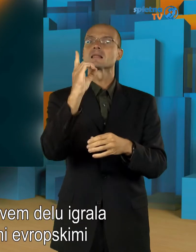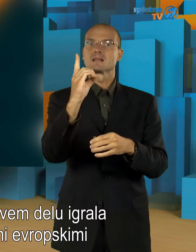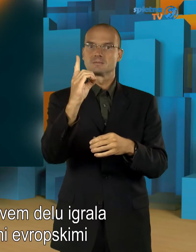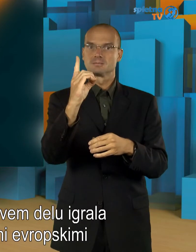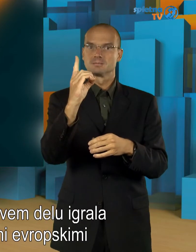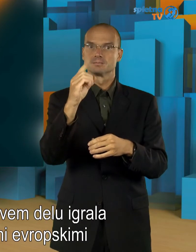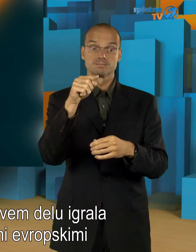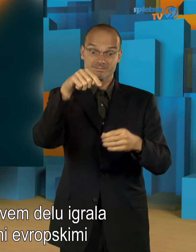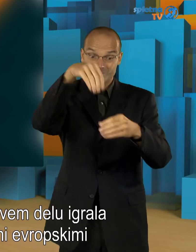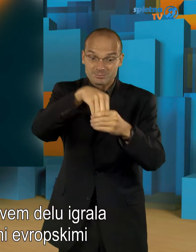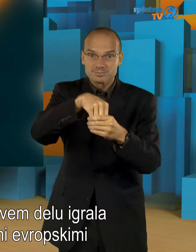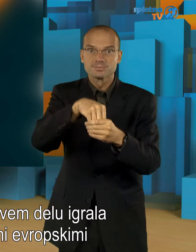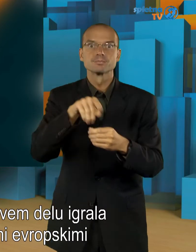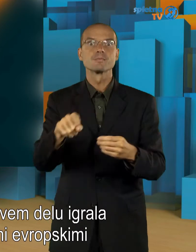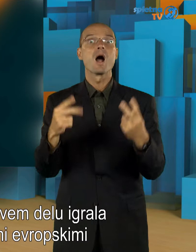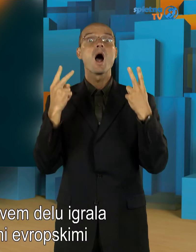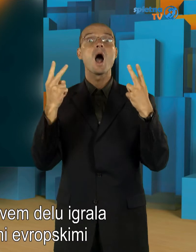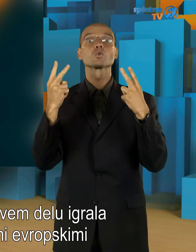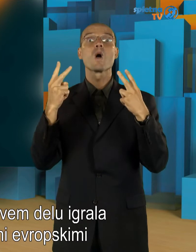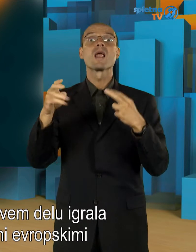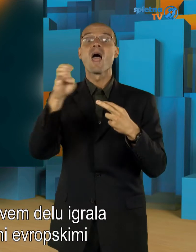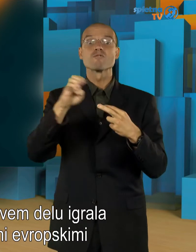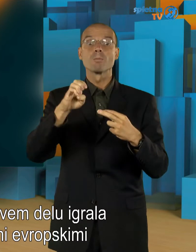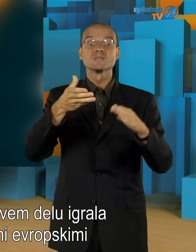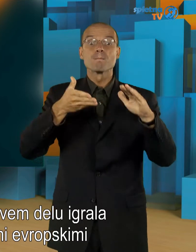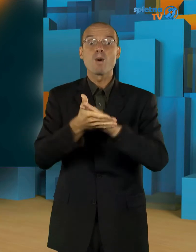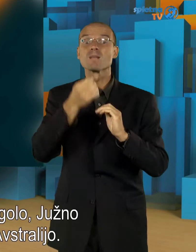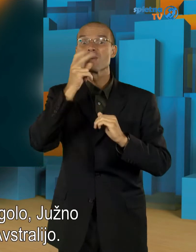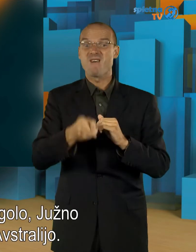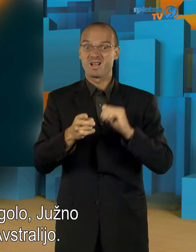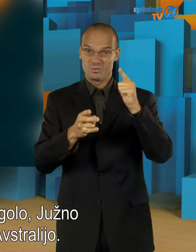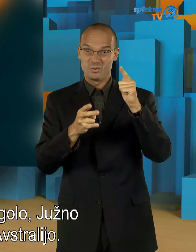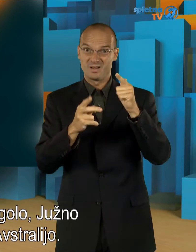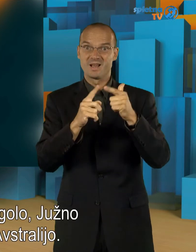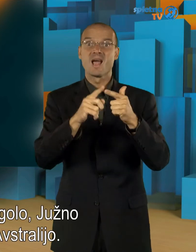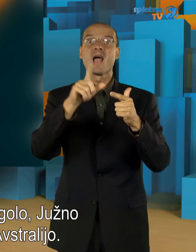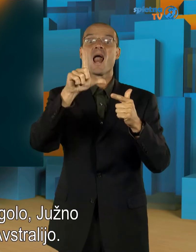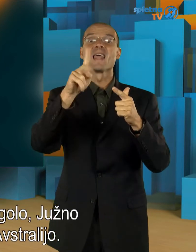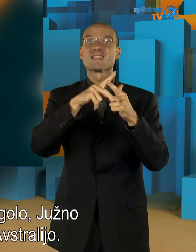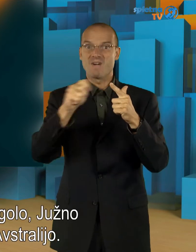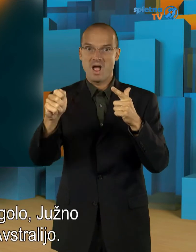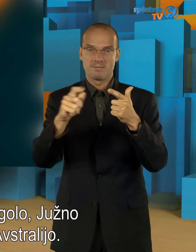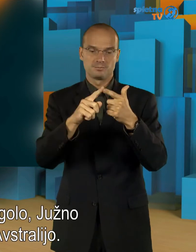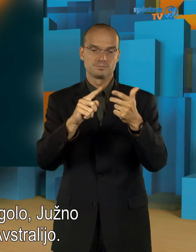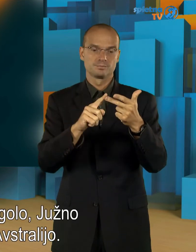z aktualnimi evropskimi prvaki iz Litve, Angolo, Južno Korejo, Mehiko in Avstralijo.